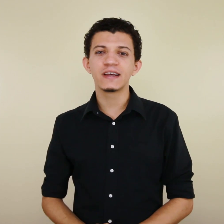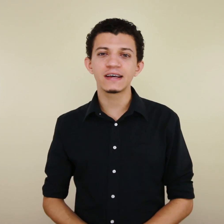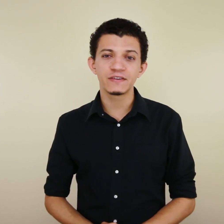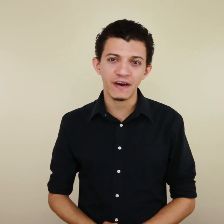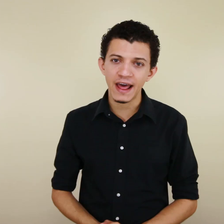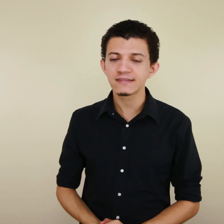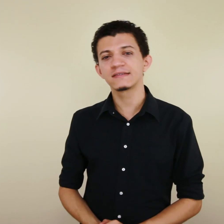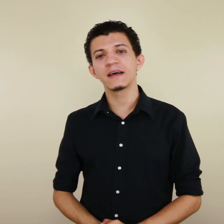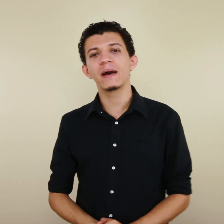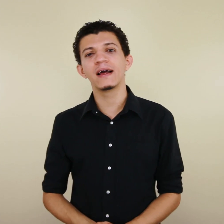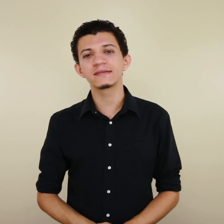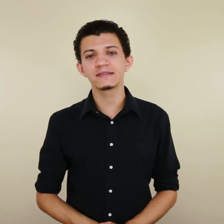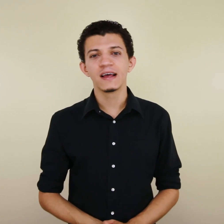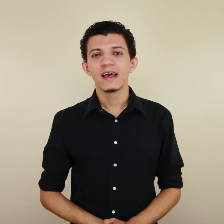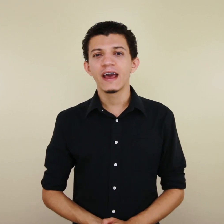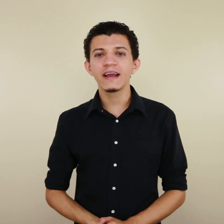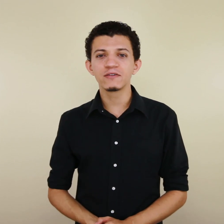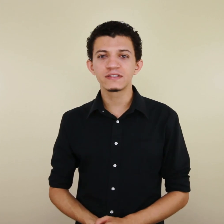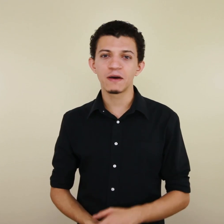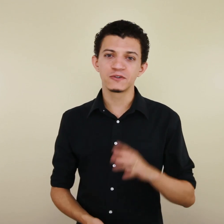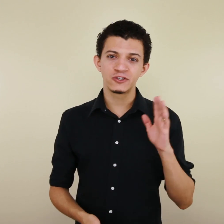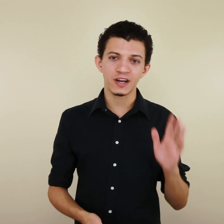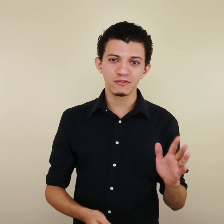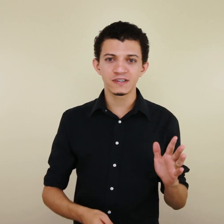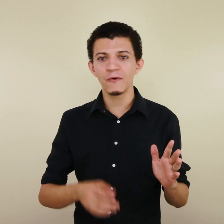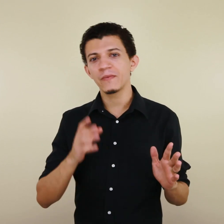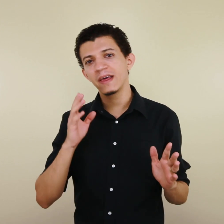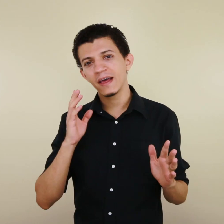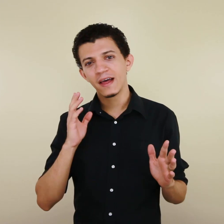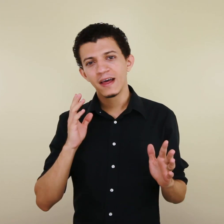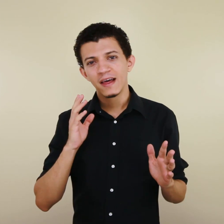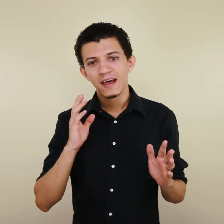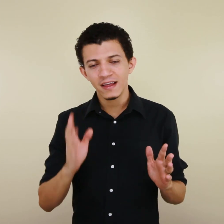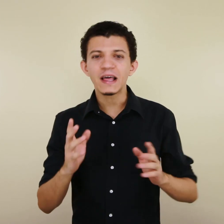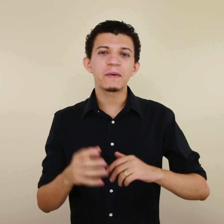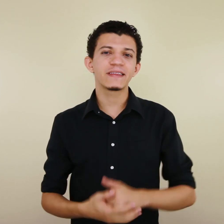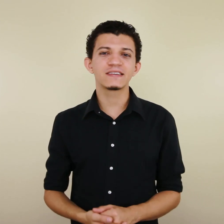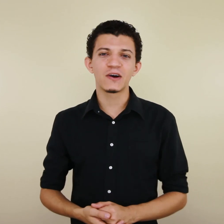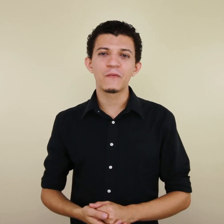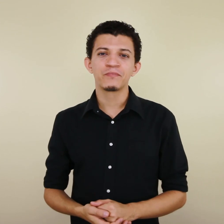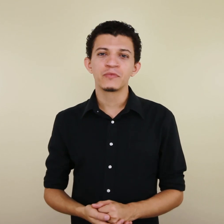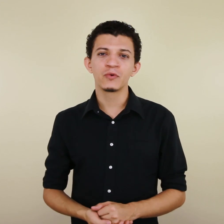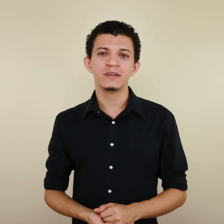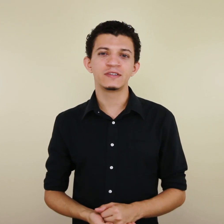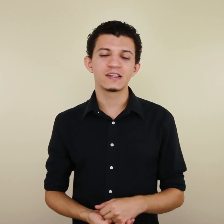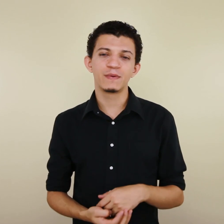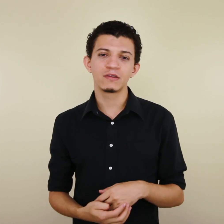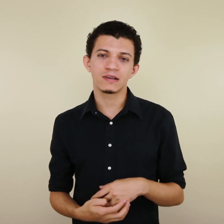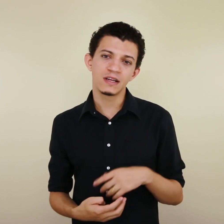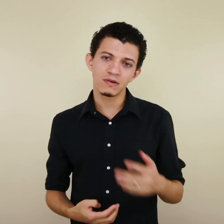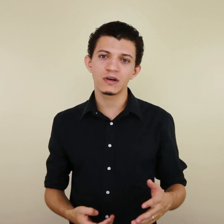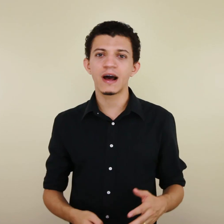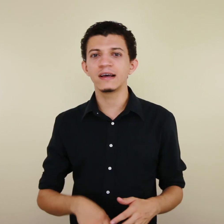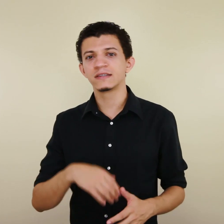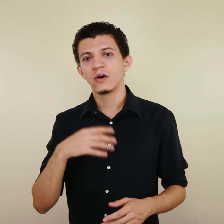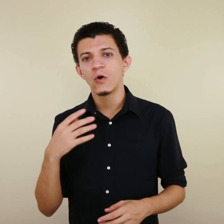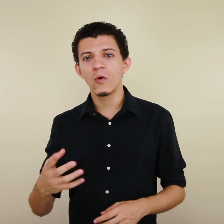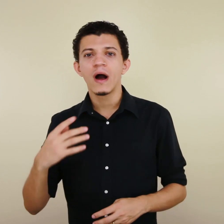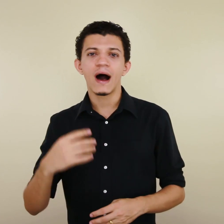as diferenças e semelhanças entre os termos de tradução e interpretação no que diz respeito às línguas orais ou